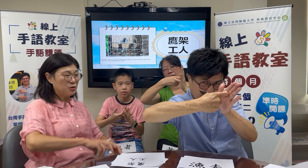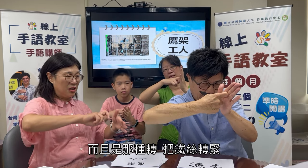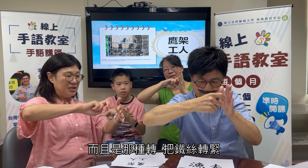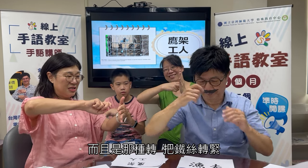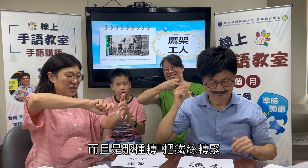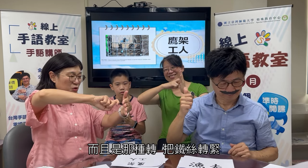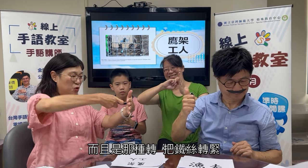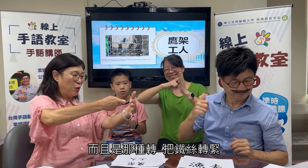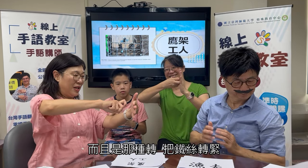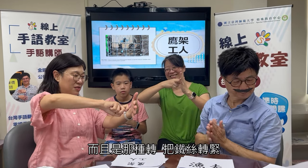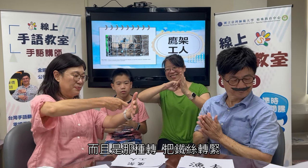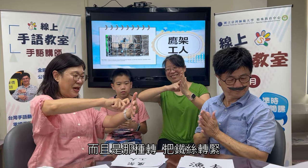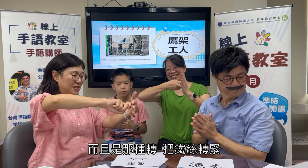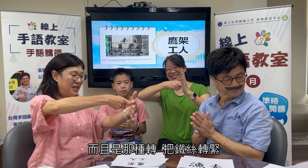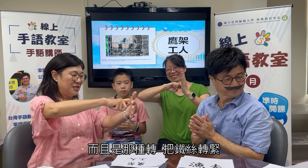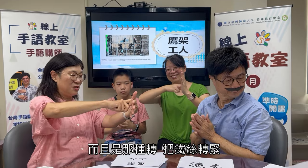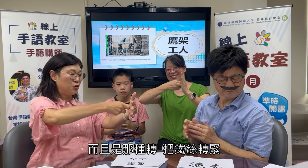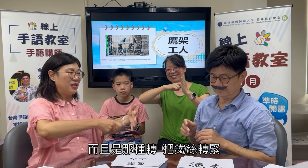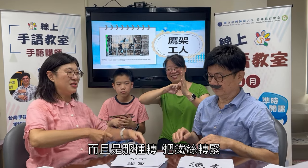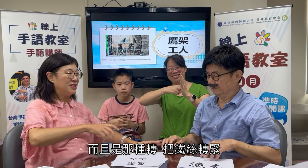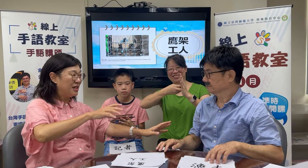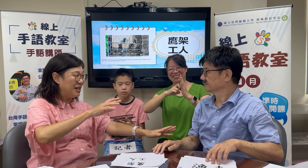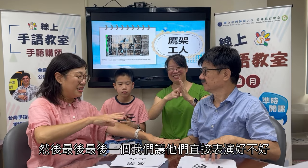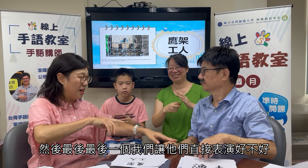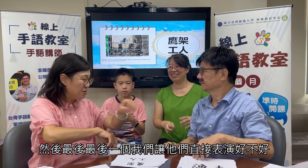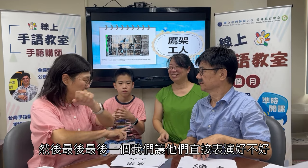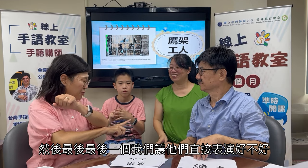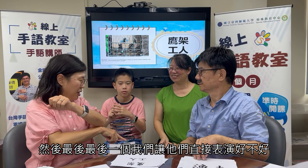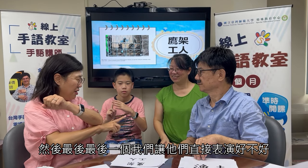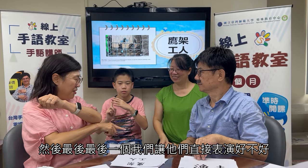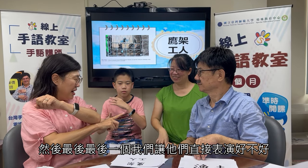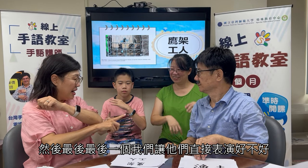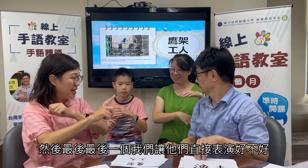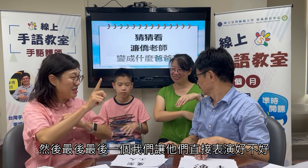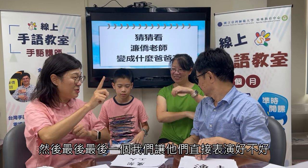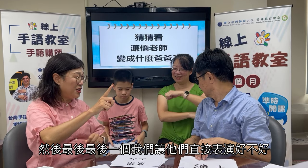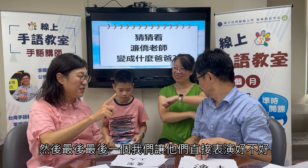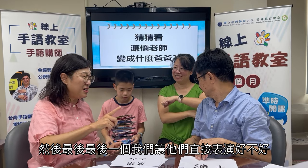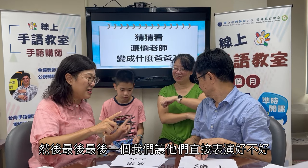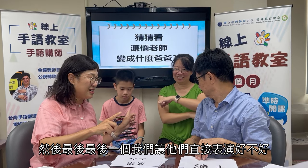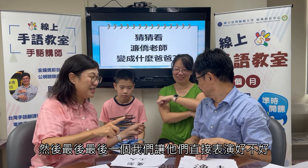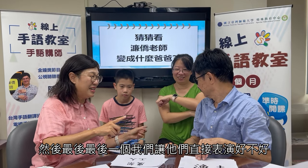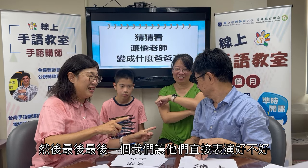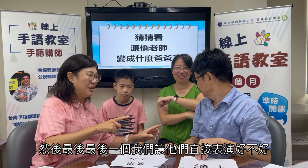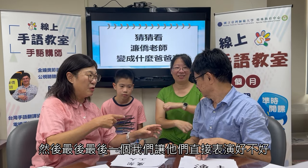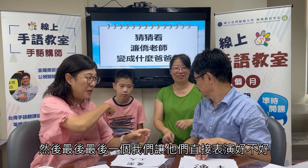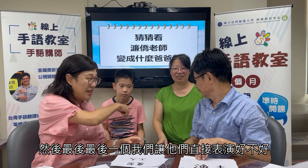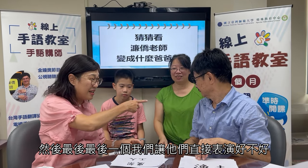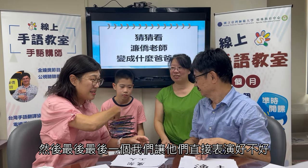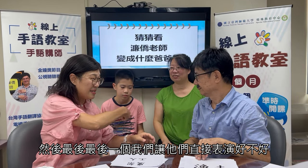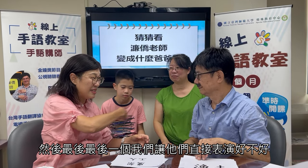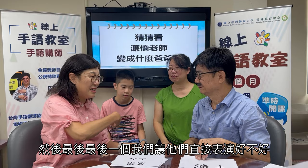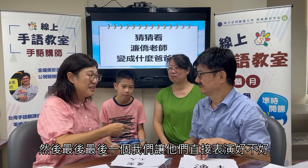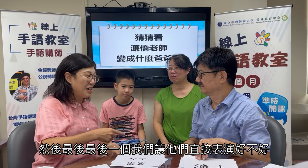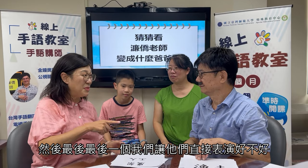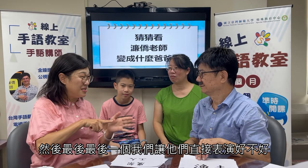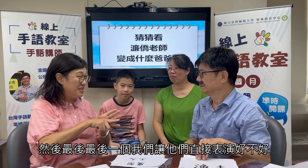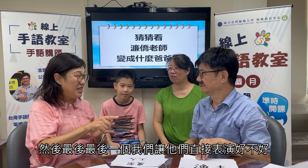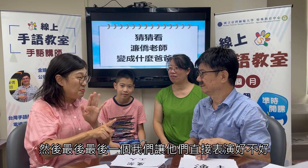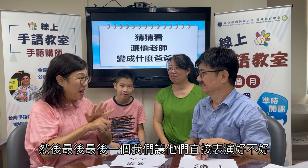要而且是那种转哦，把铁丝转紧。然后最后啊，最后 一个，我们让他们直接表